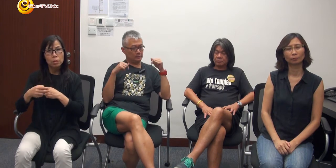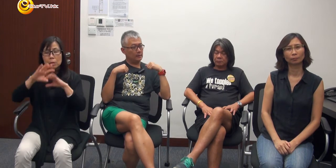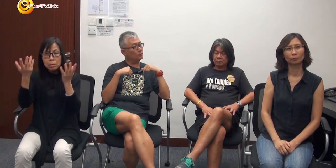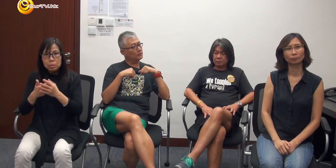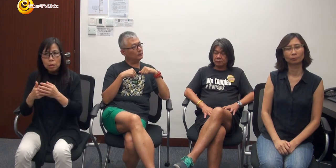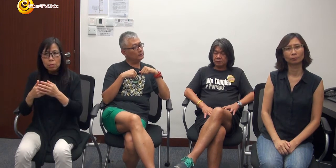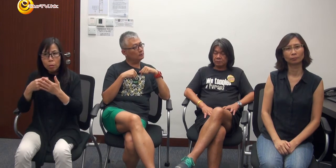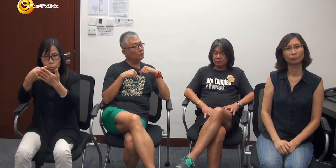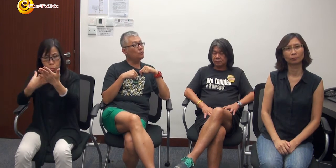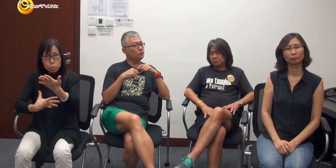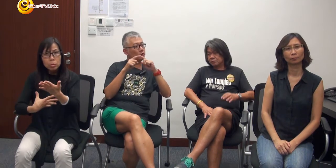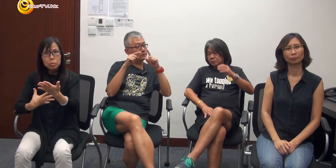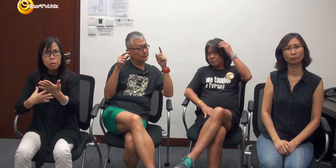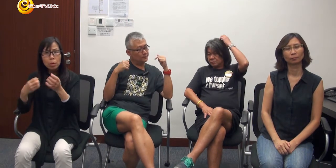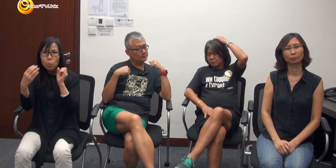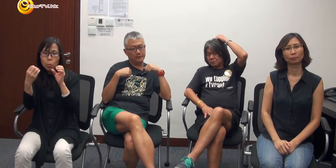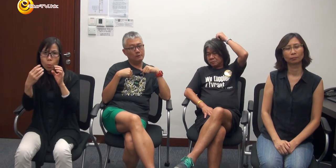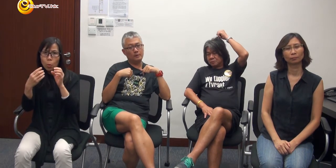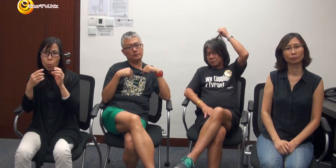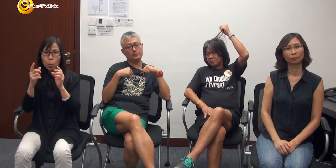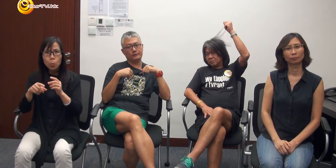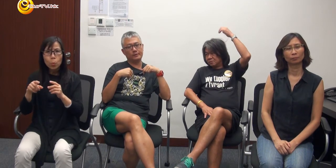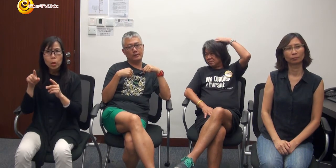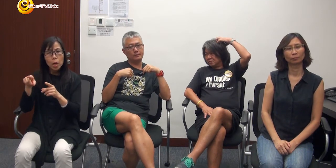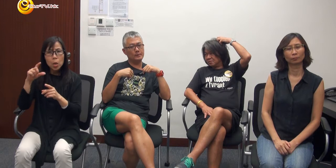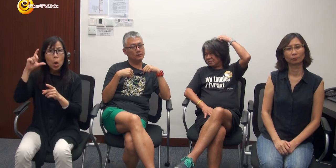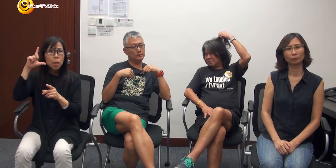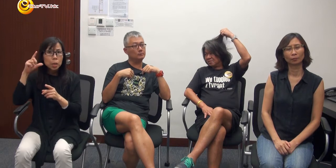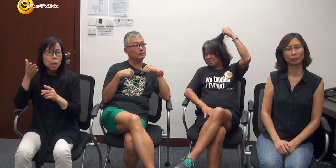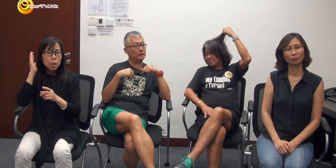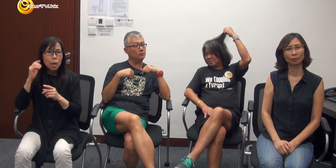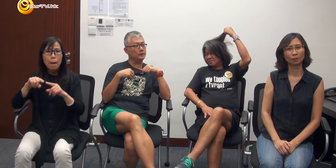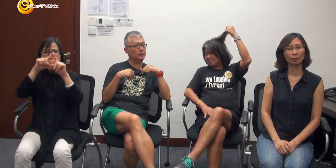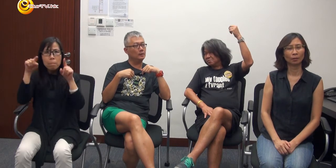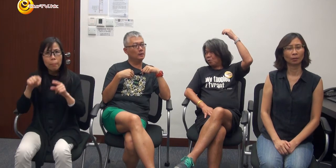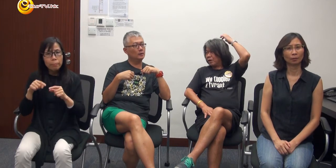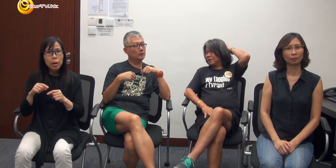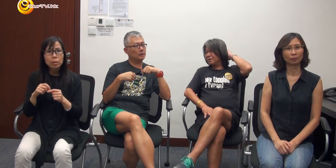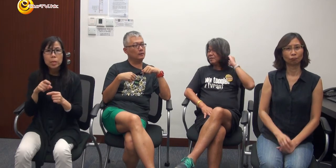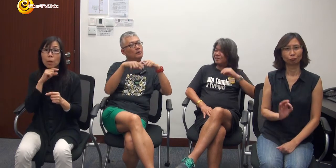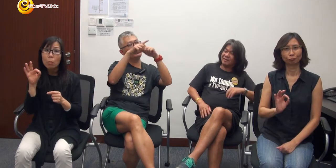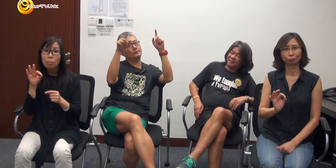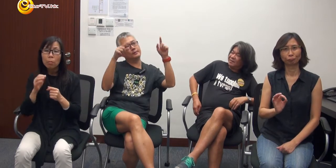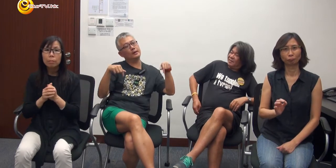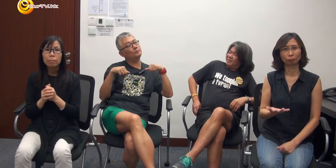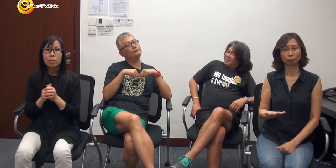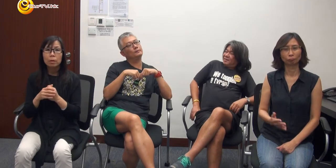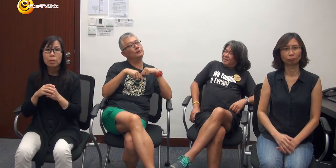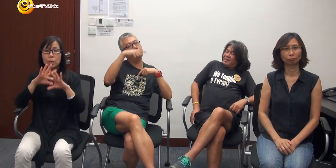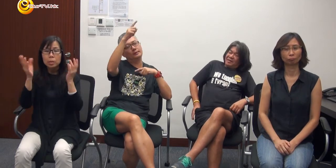整個會議究竟會不會處理到陳文敏問題。有可能個情況就係話今晚整個會議 冇嘅， 其實好可能陳文敏只係一個部分啊嘛，唔係成